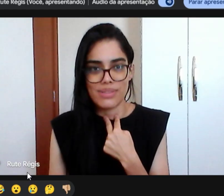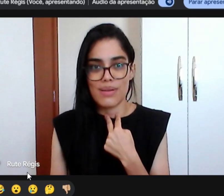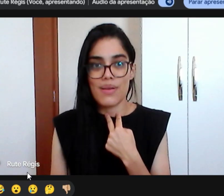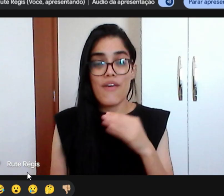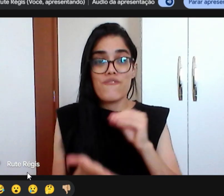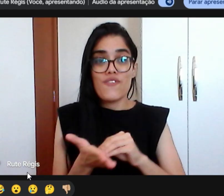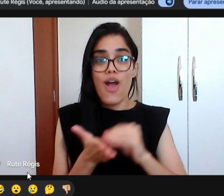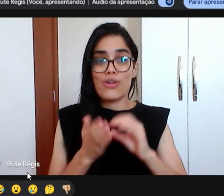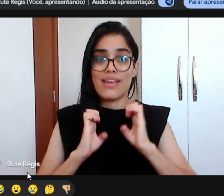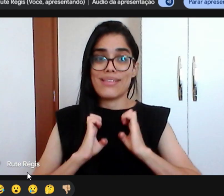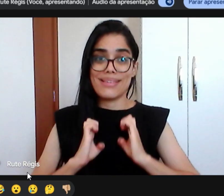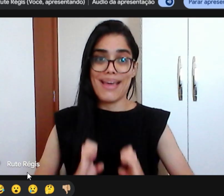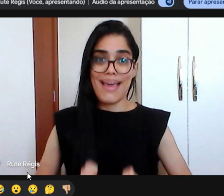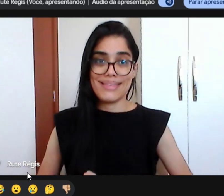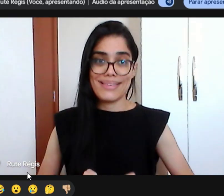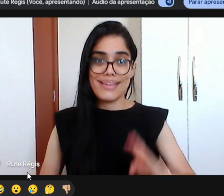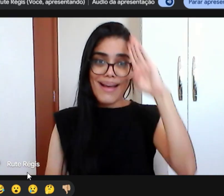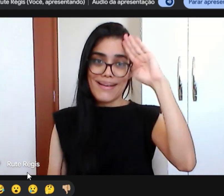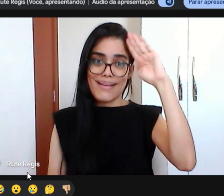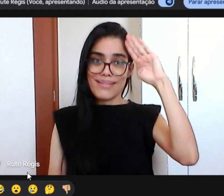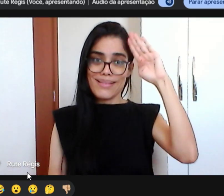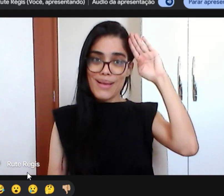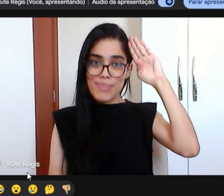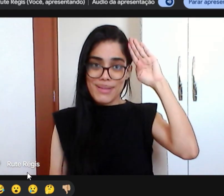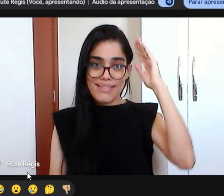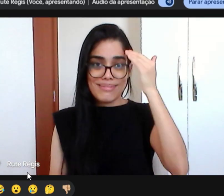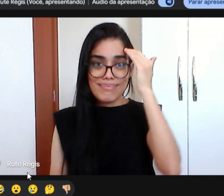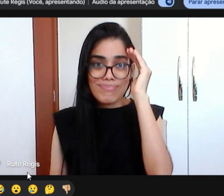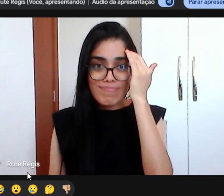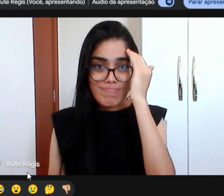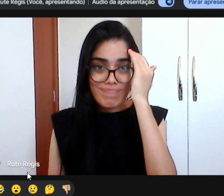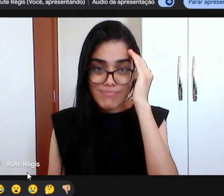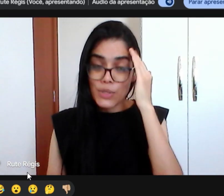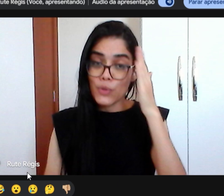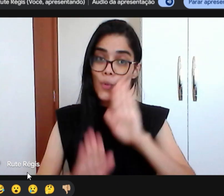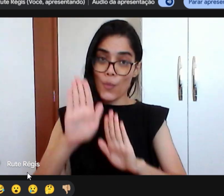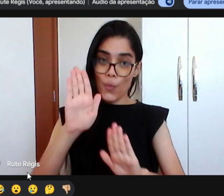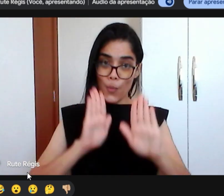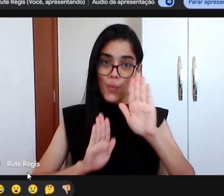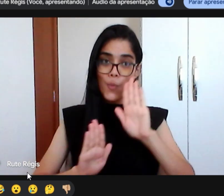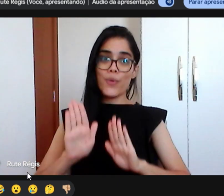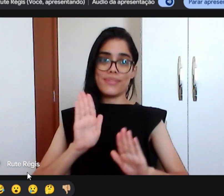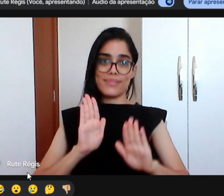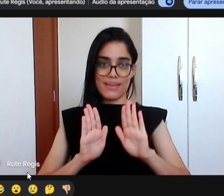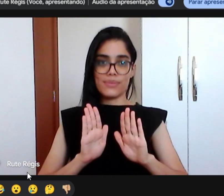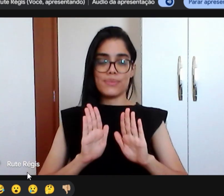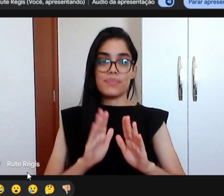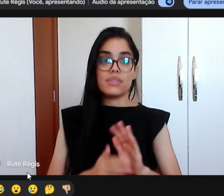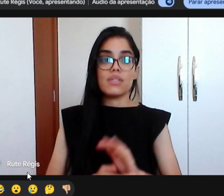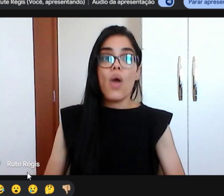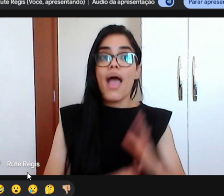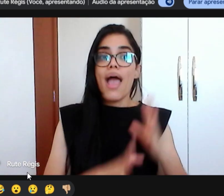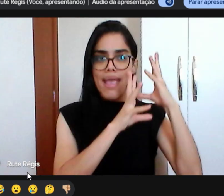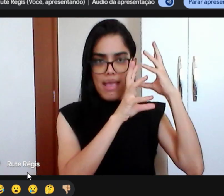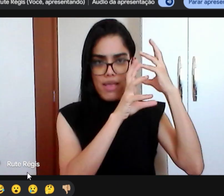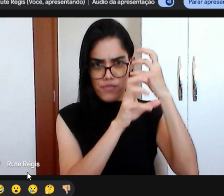substituir, certo? Porque isso é falta de ética acadêmica. Então, tem que ter cuidado com